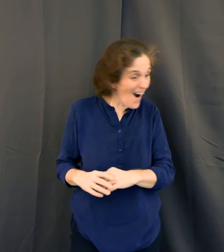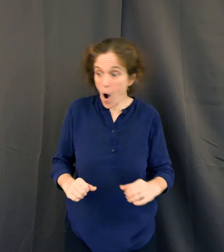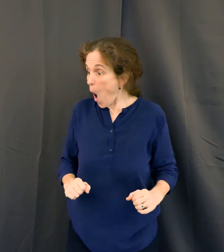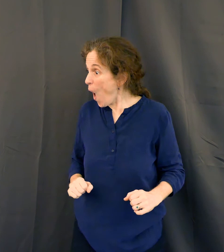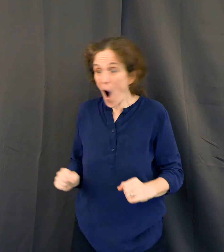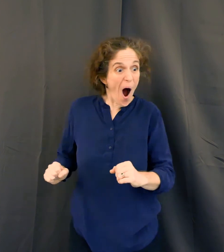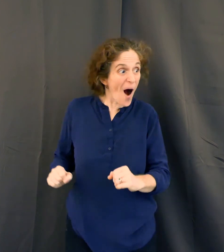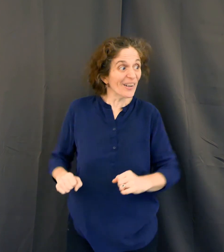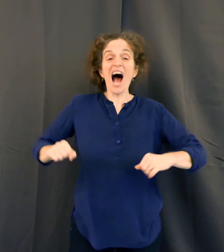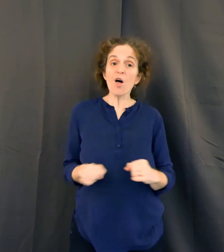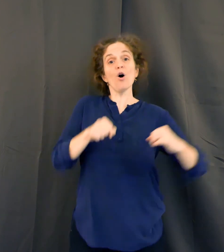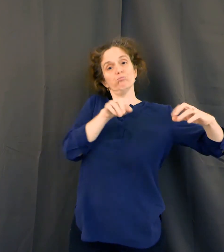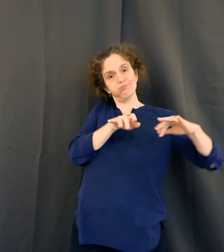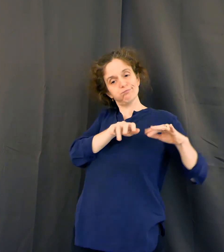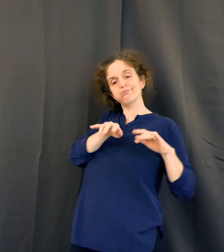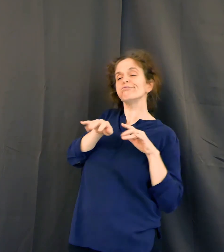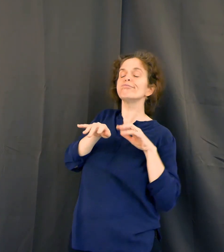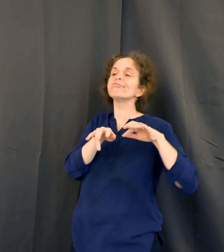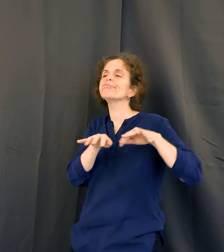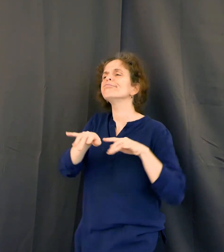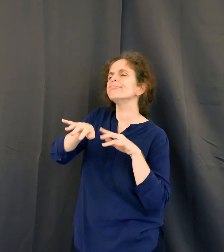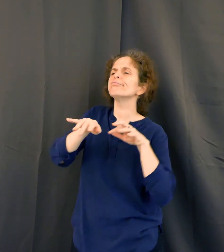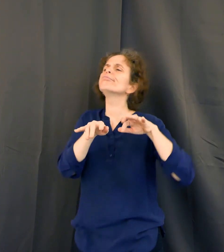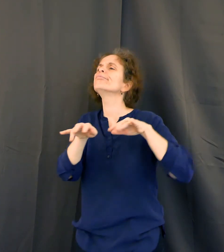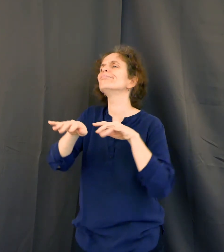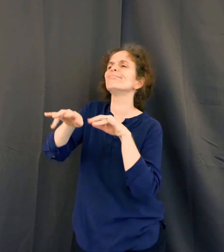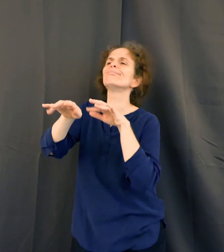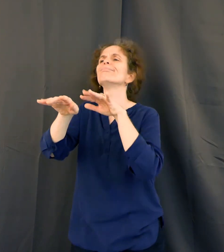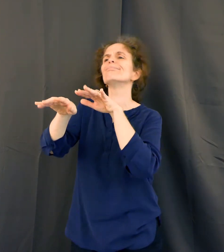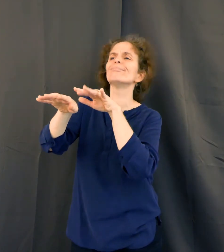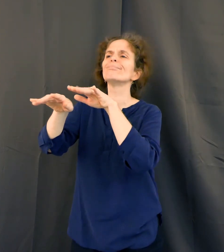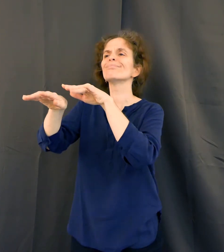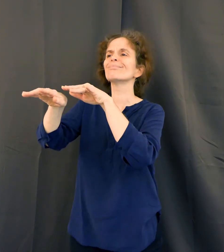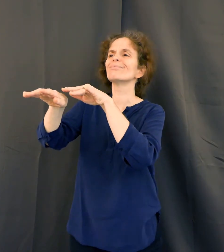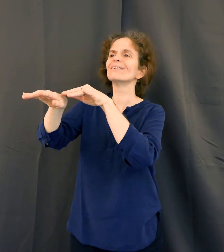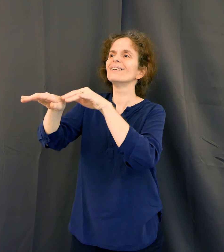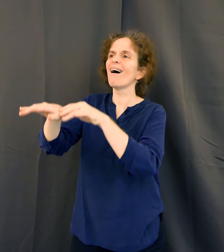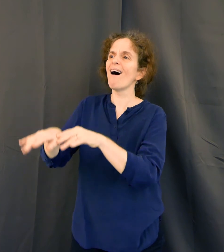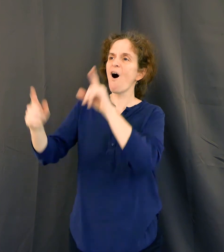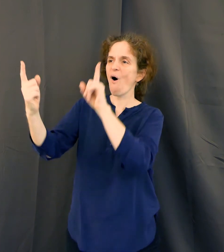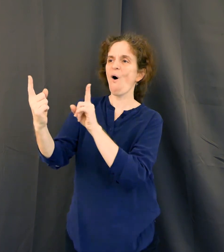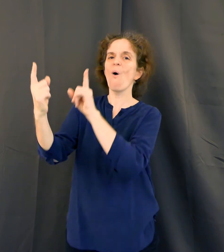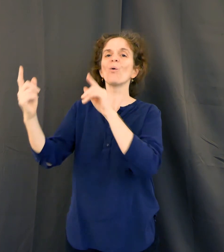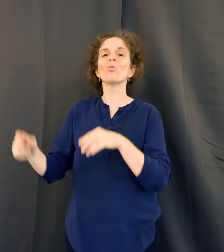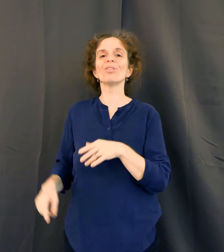Ah oui, c'est une bonne idée, ça. Alors, toutes sont allées voir Petit